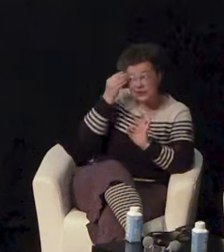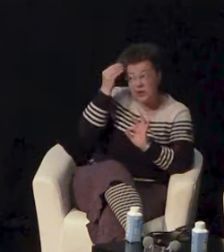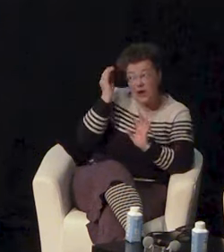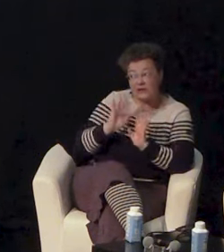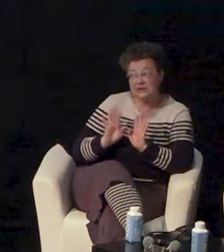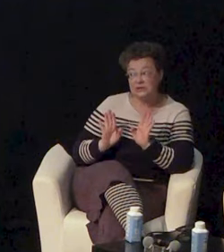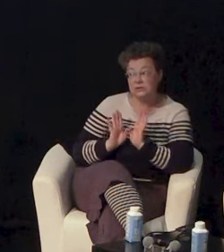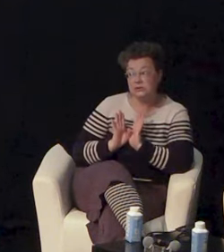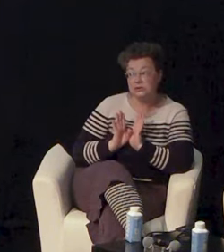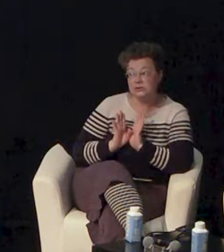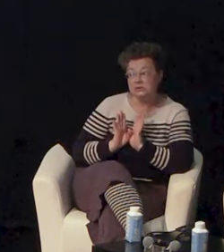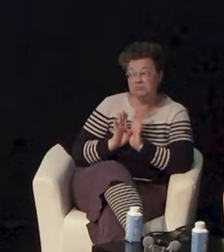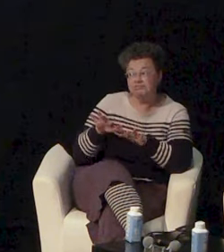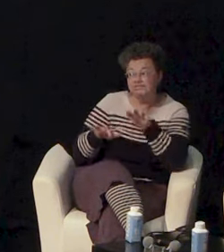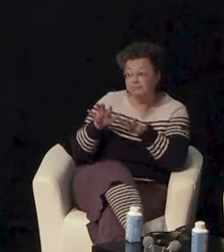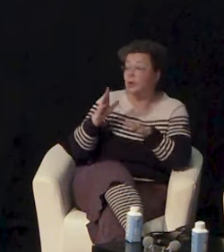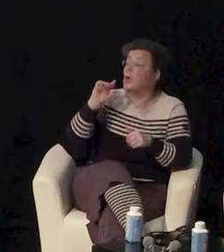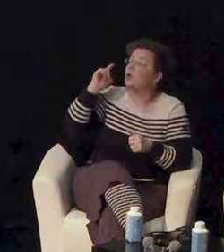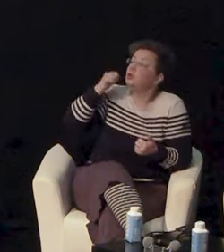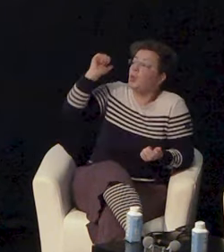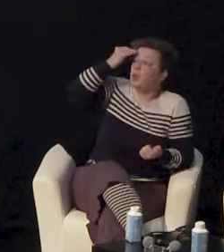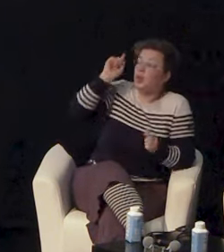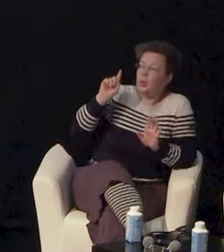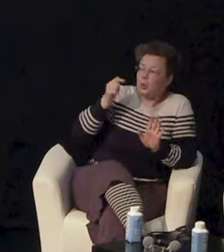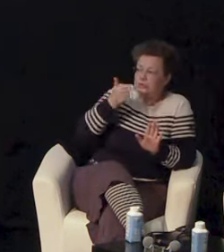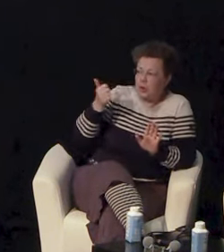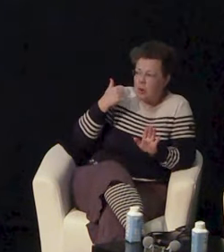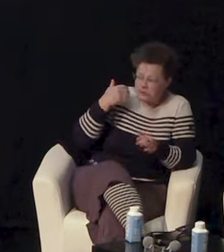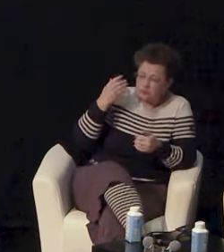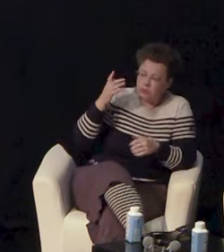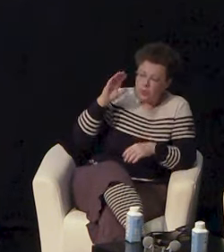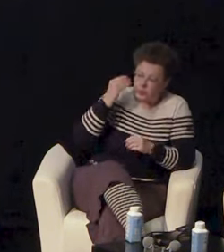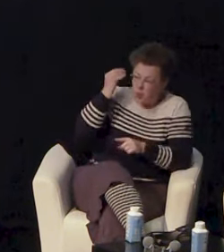des thésards, une dizaine de thésards en France, pas plus,